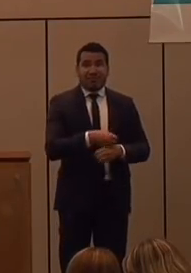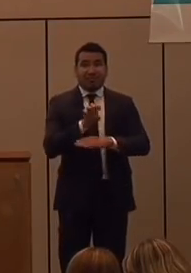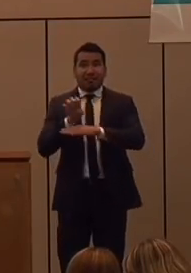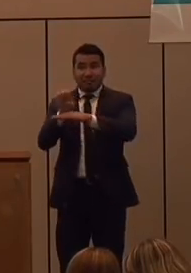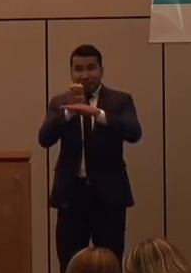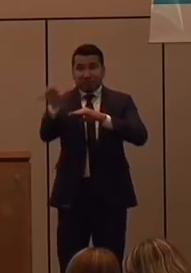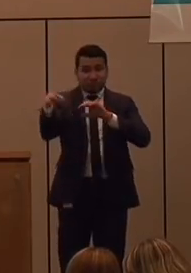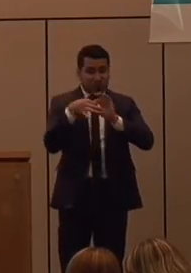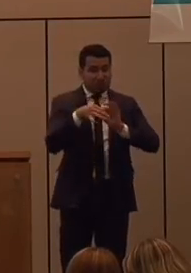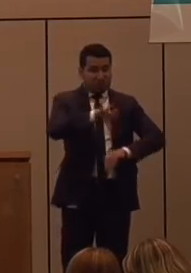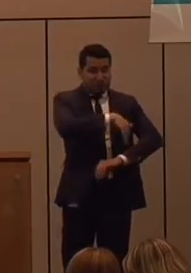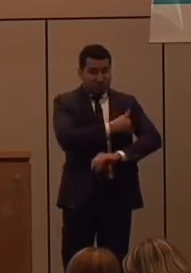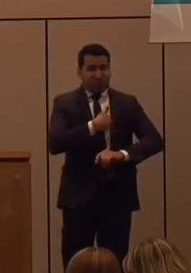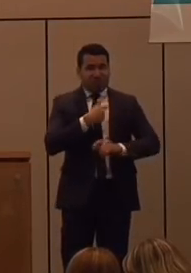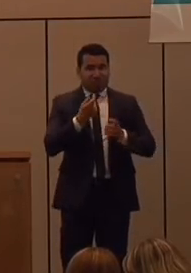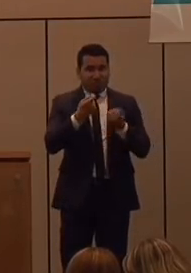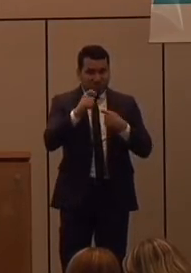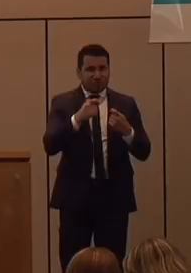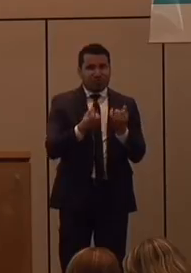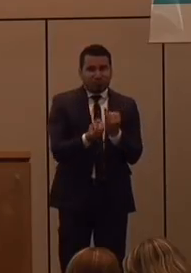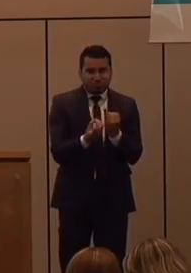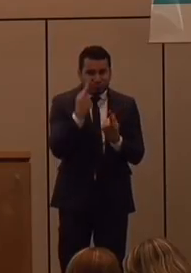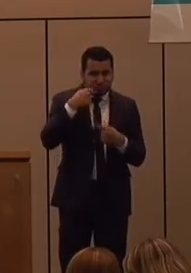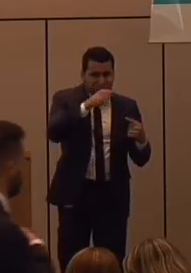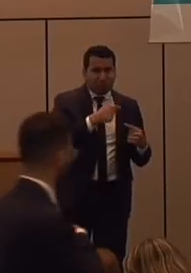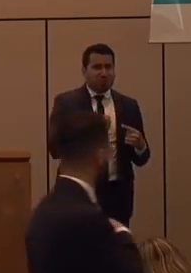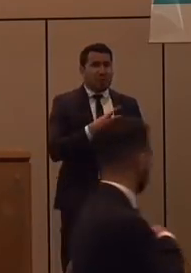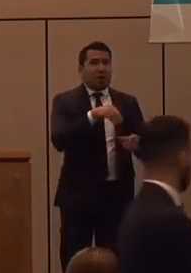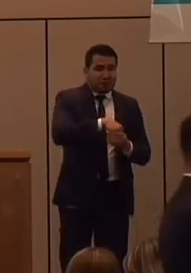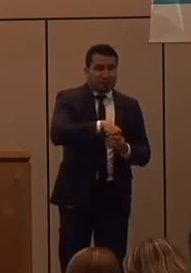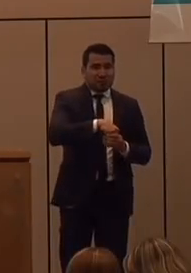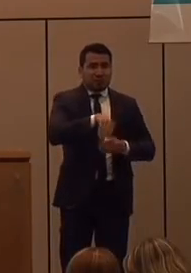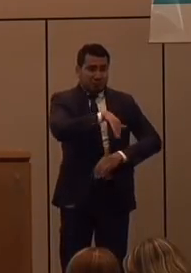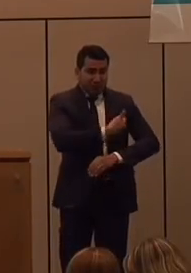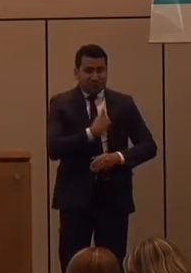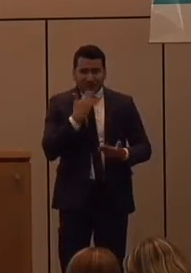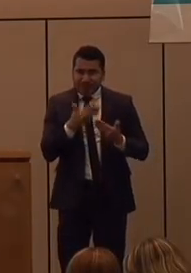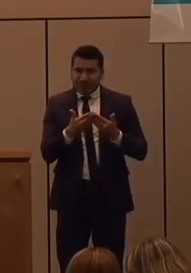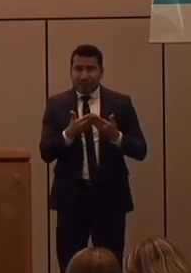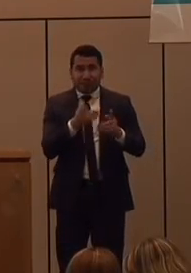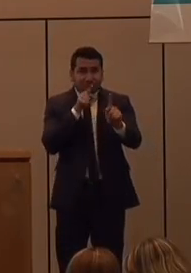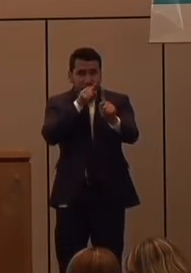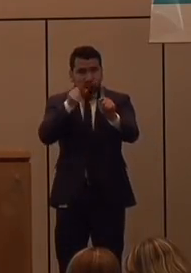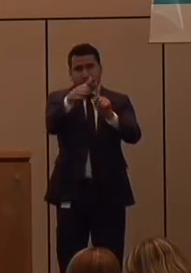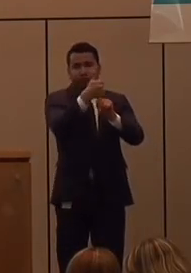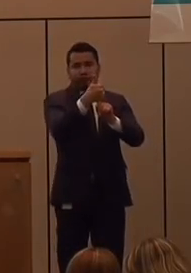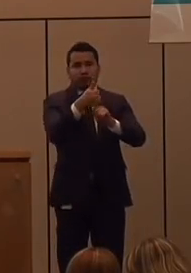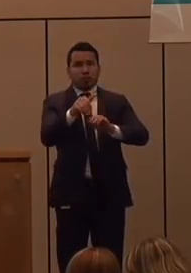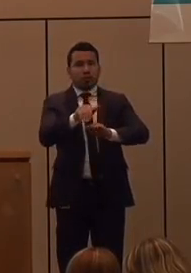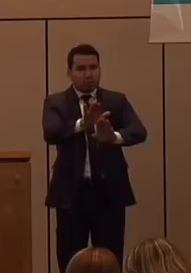entidades adscritas en el ministerio porque todos estos logros son de ustedes nosotros aquí solamente estamos